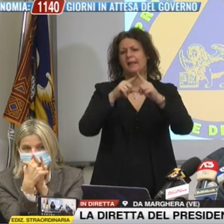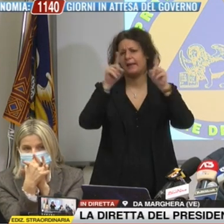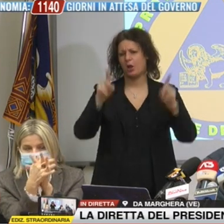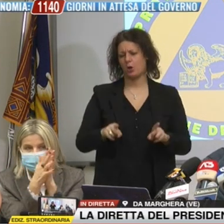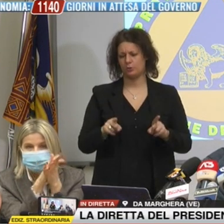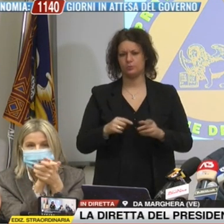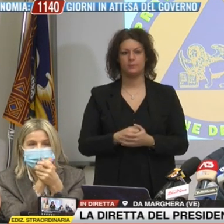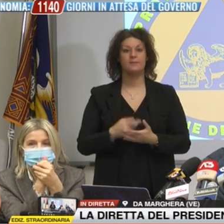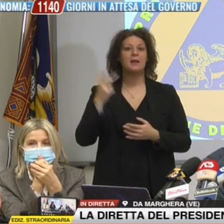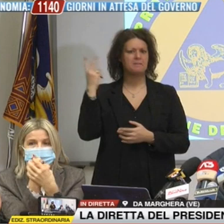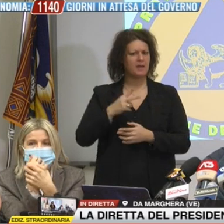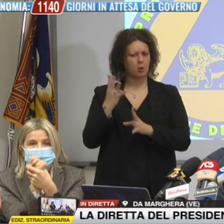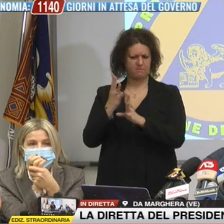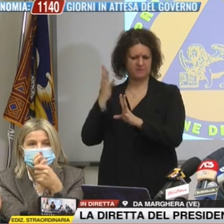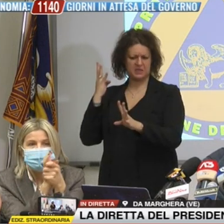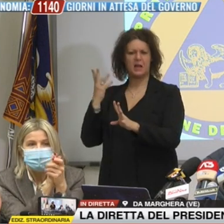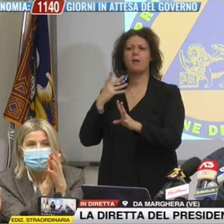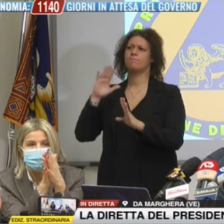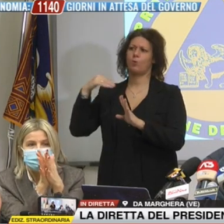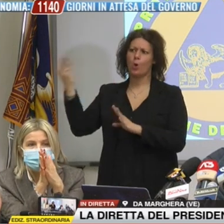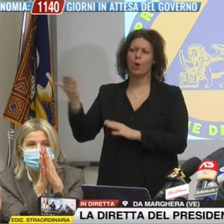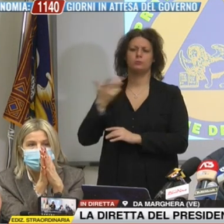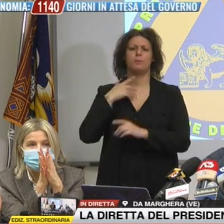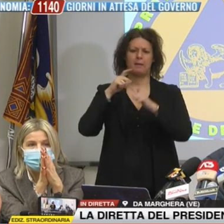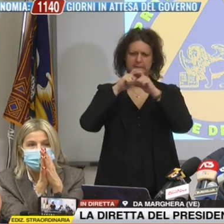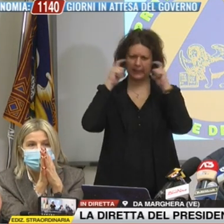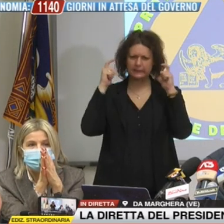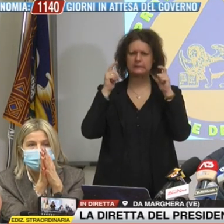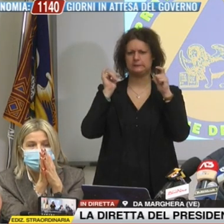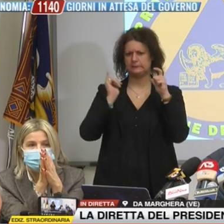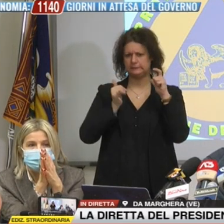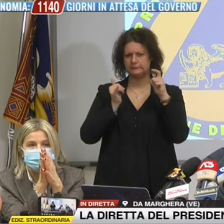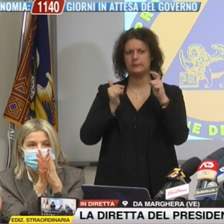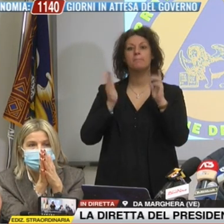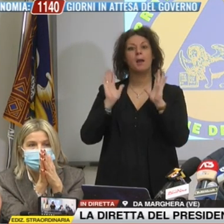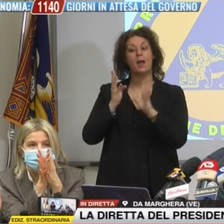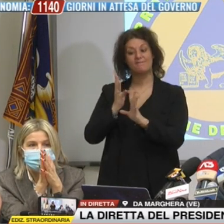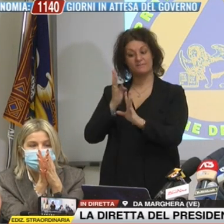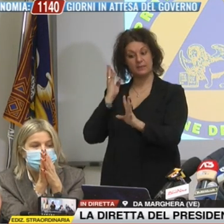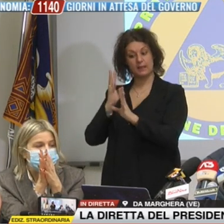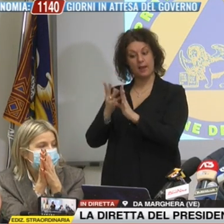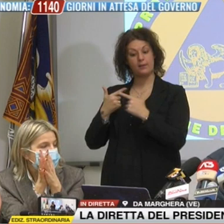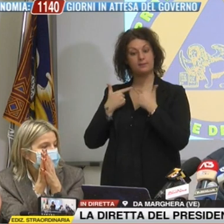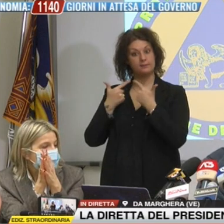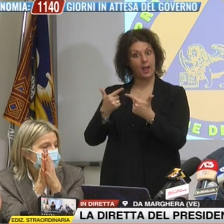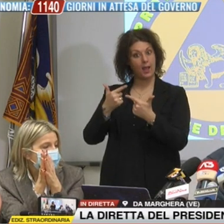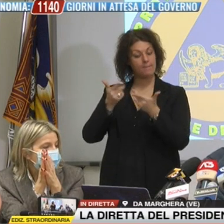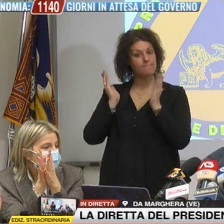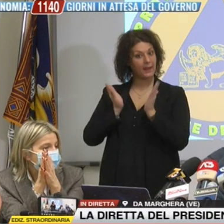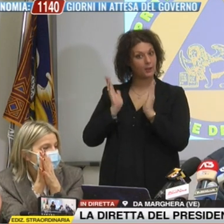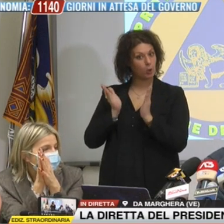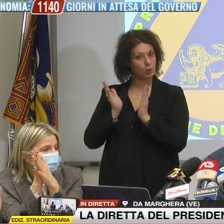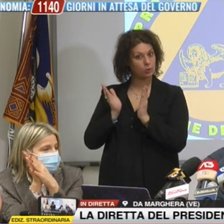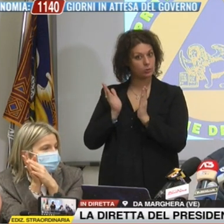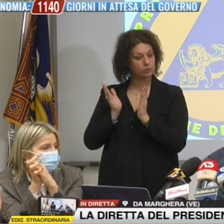le persone hanno la mascherina, sono all'aperto, eccetera. Anche questo è pericoloso? No, se c'è